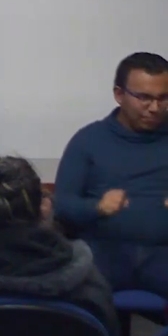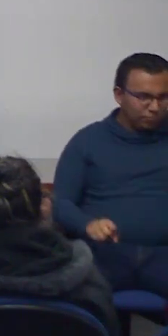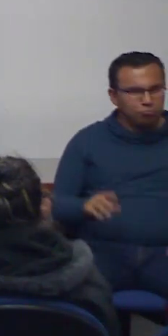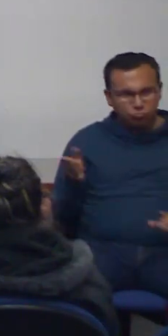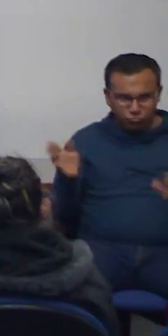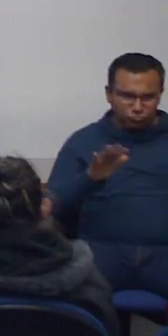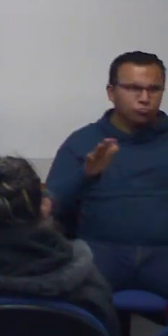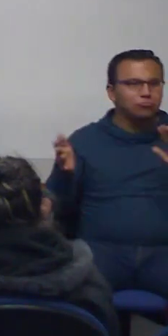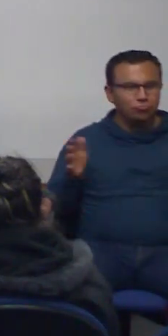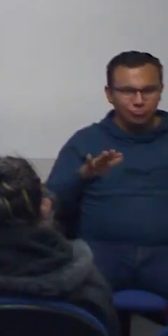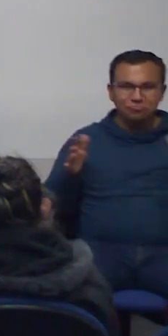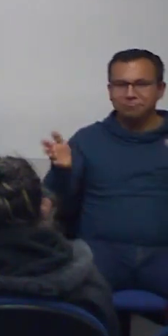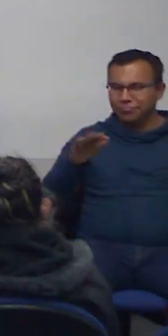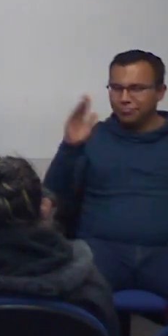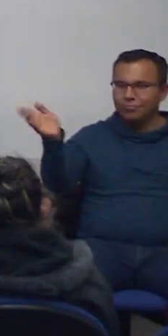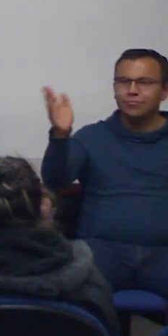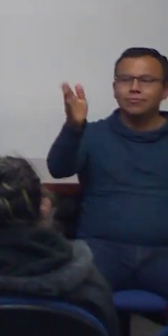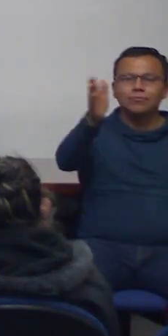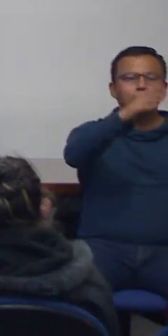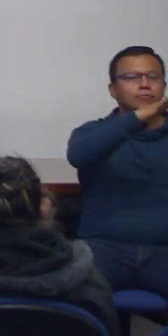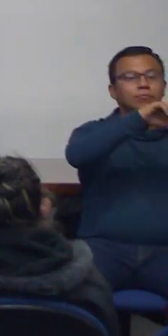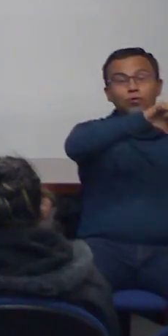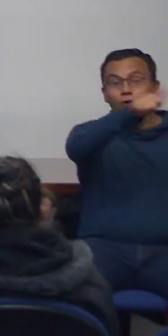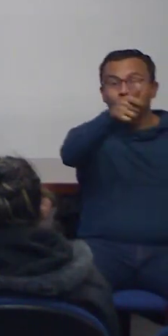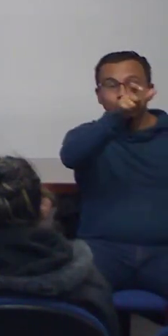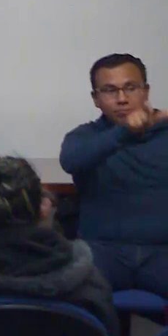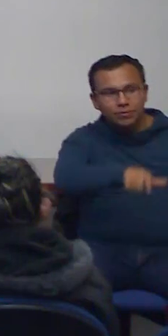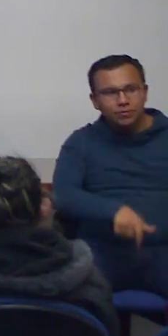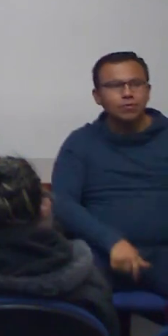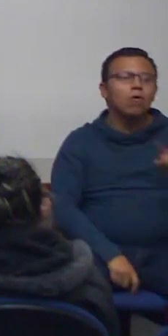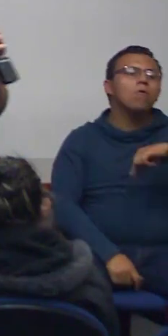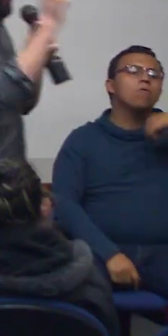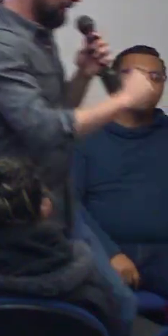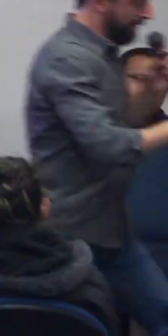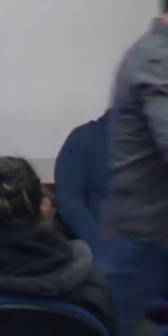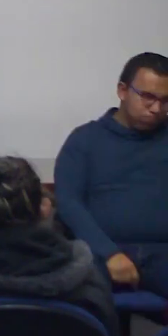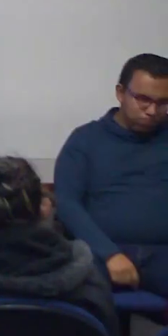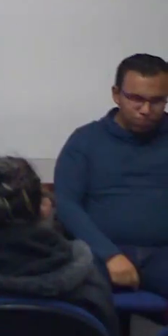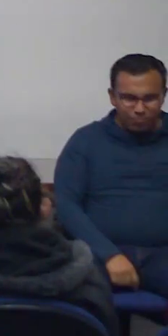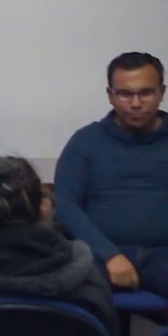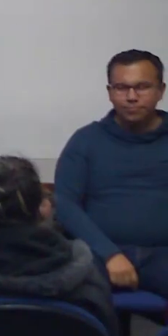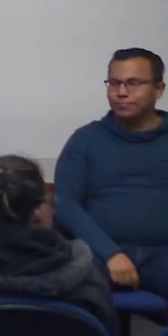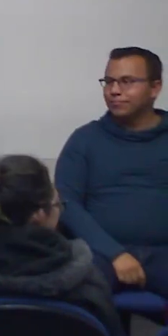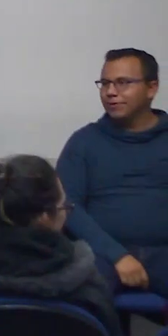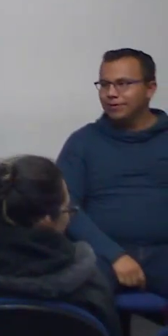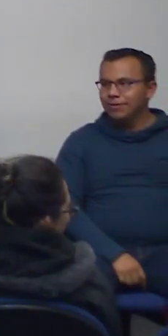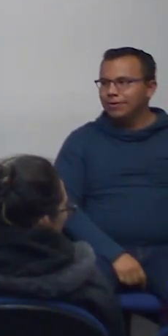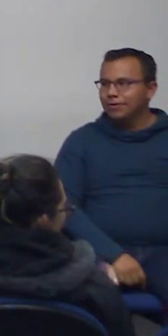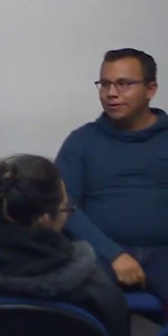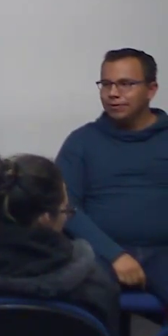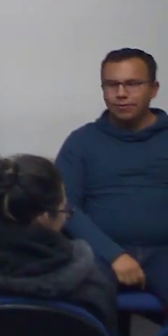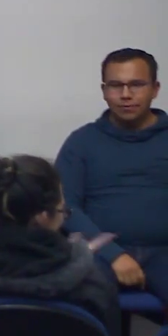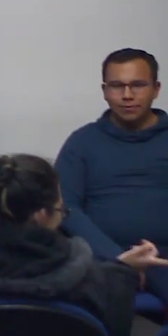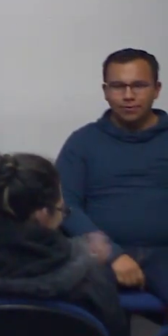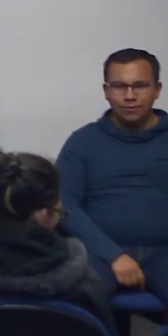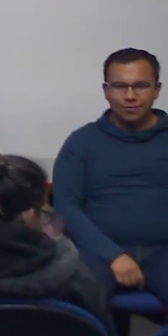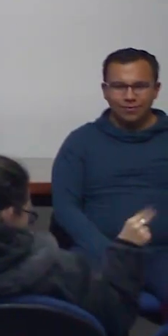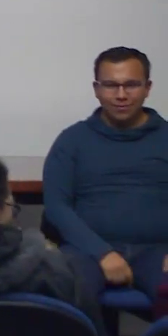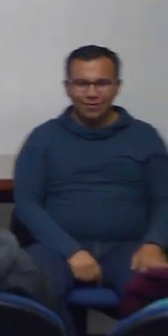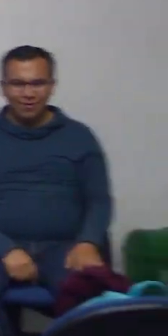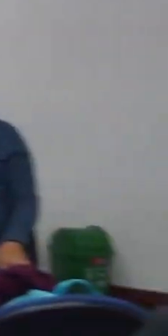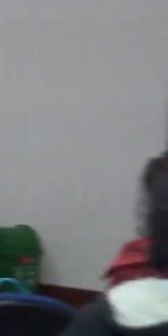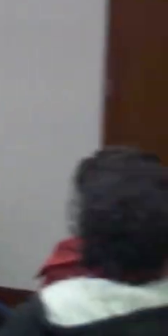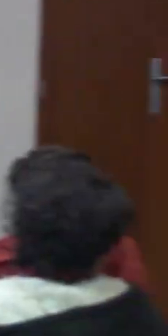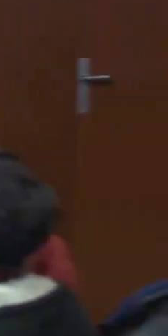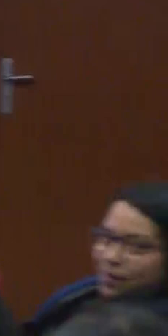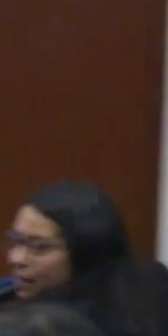Ahí vamos sacando conclusiones ahorita les digo porque alguien más quiere compartir allá cómo es tu nombre Óscar vamos a escuchar